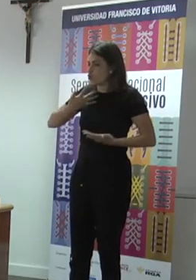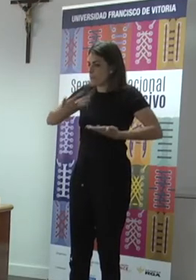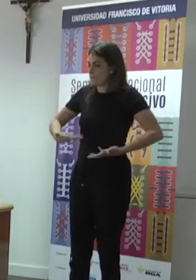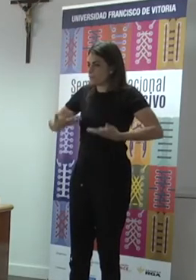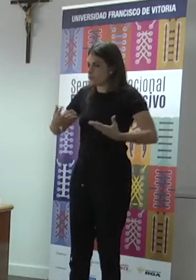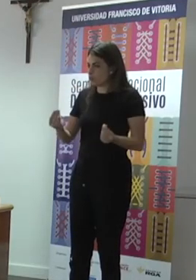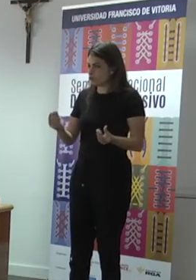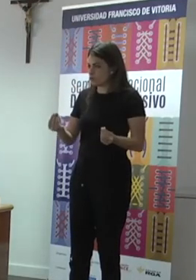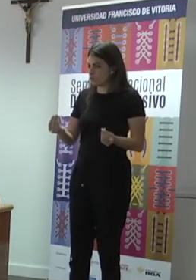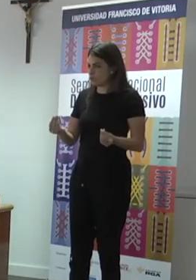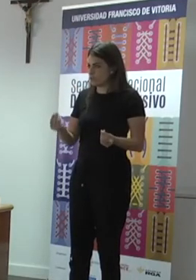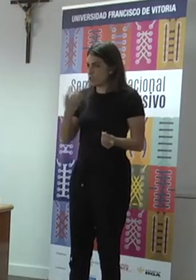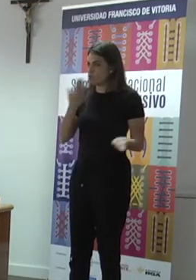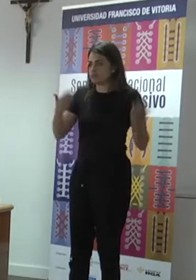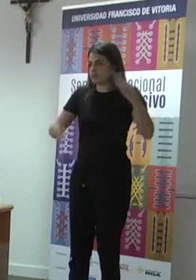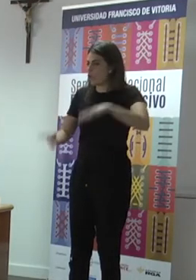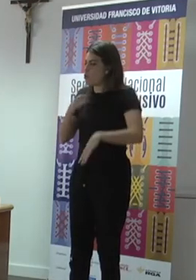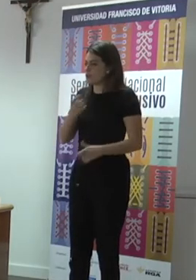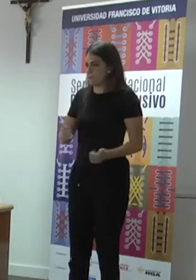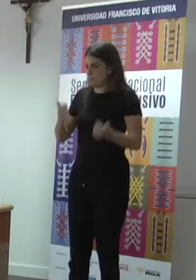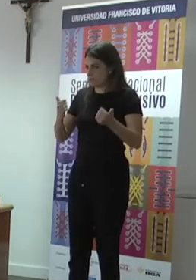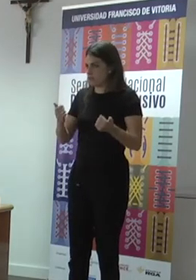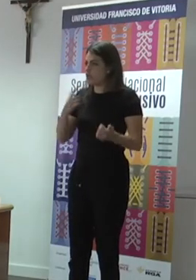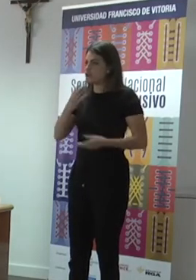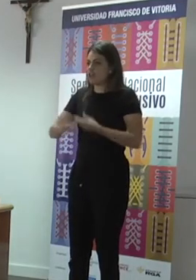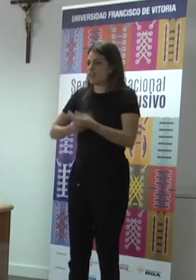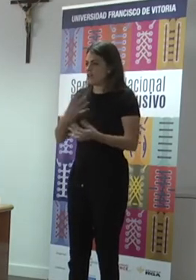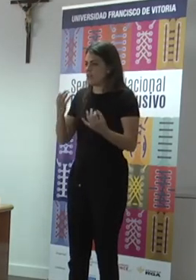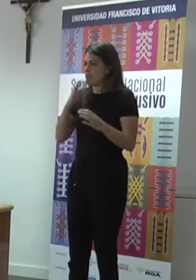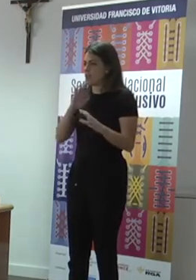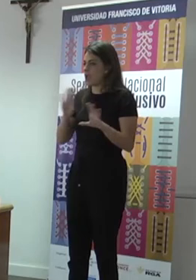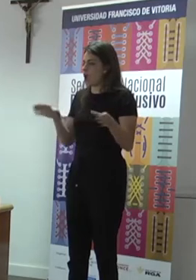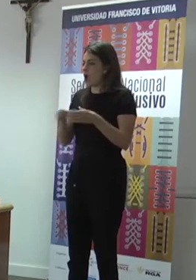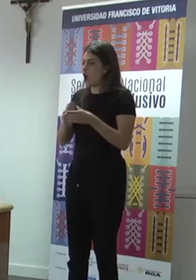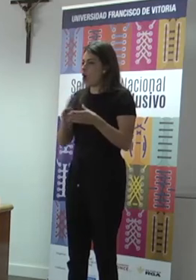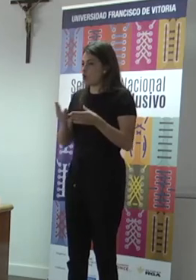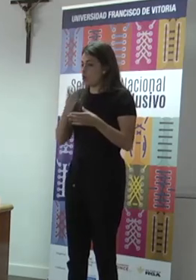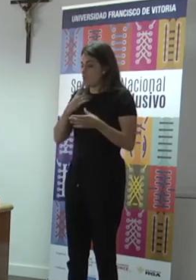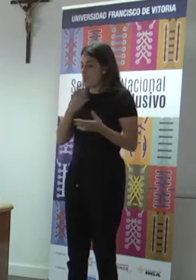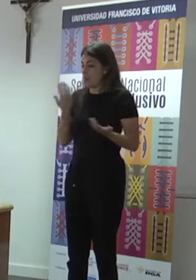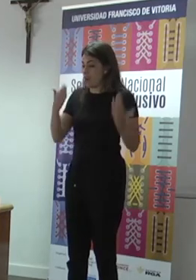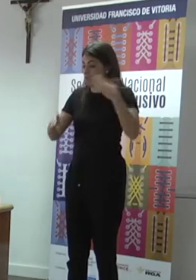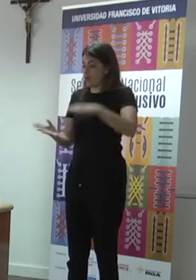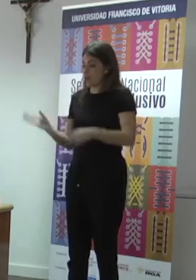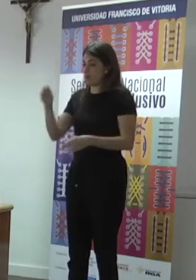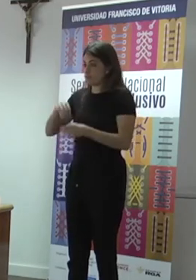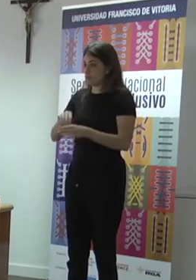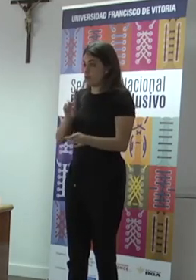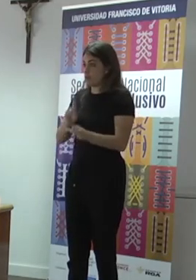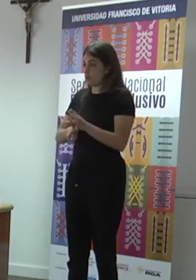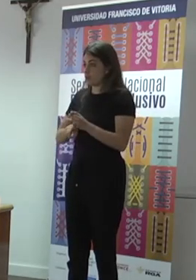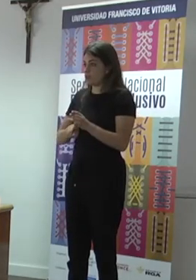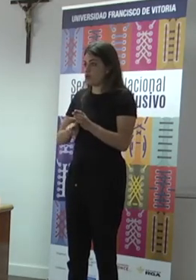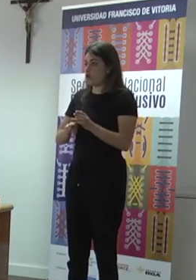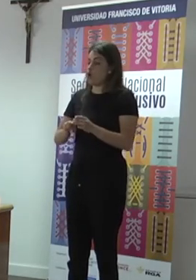Y lo que me tocó hacer fue apuntarme a un club de natación, estar durante todo el cuatrimestre nadando